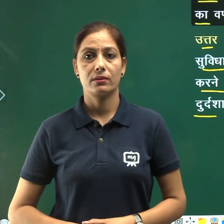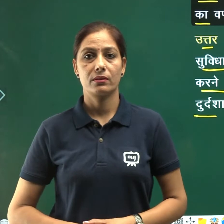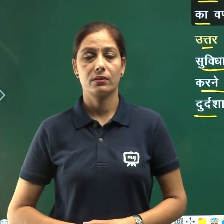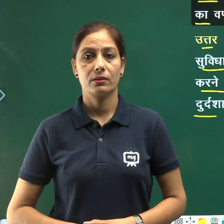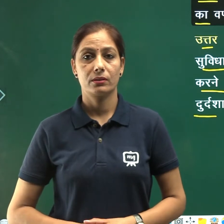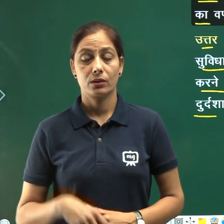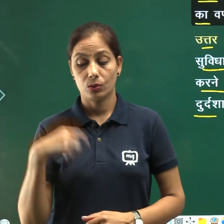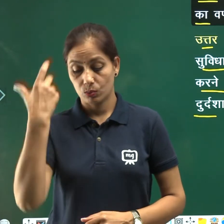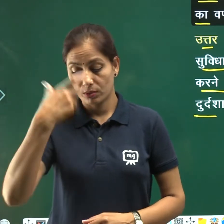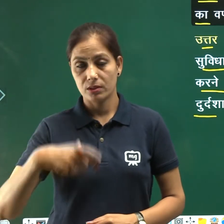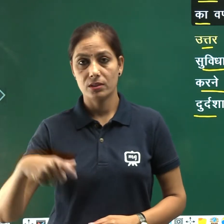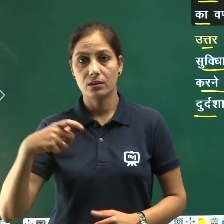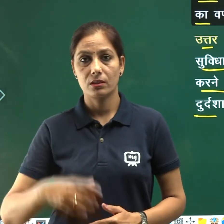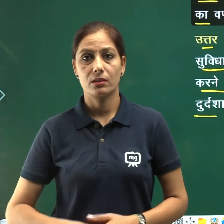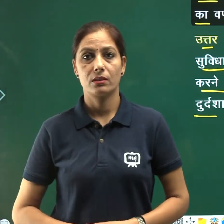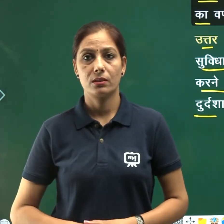दुर्दशा का